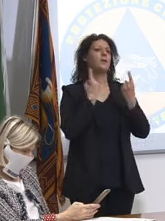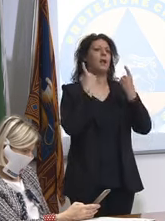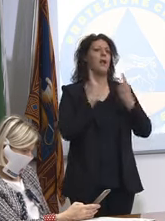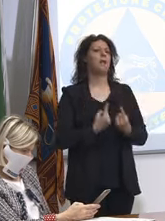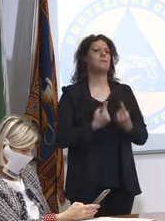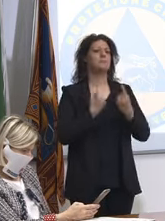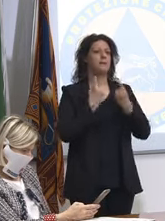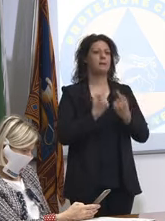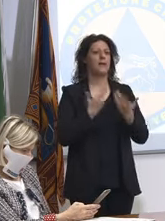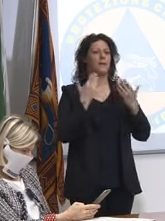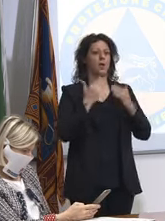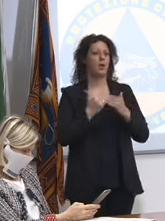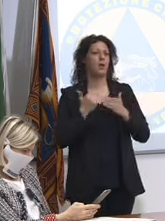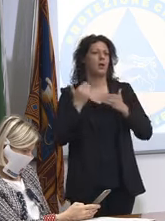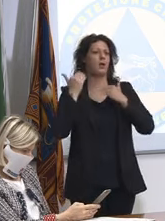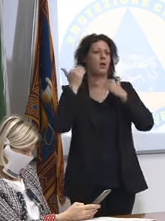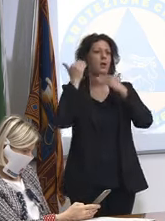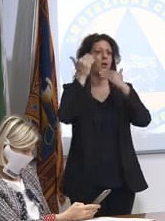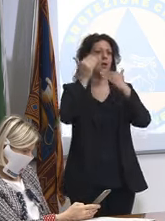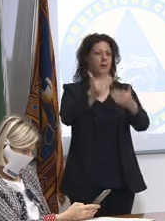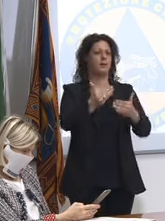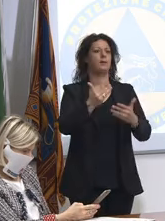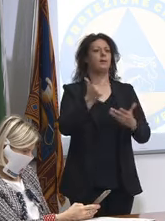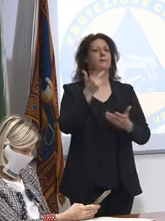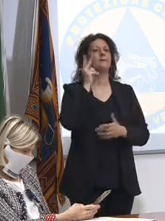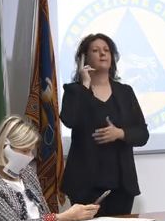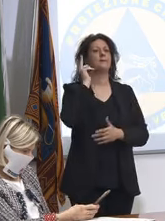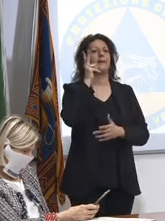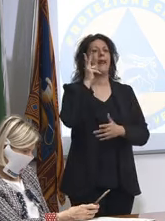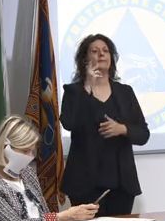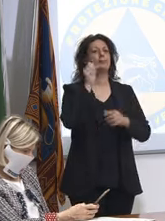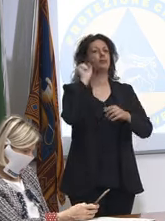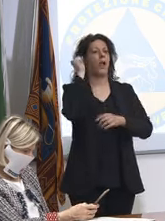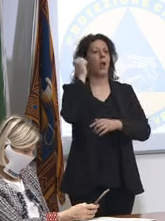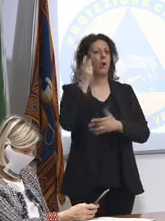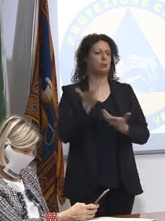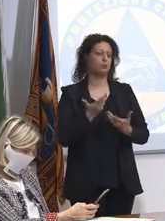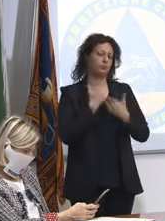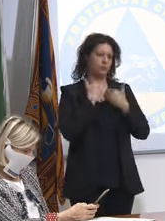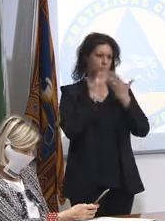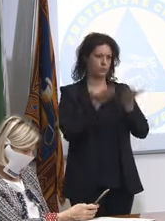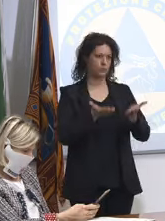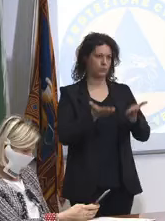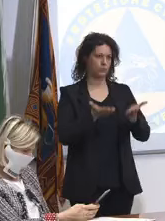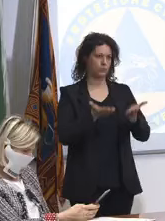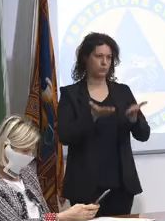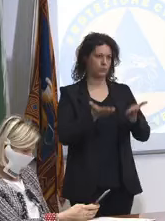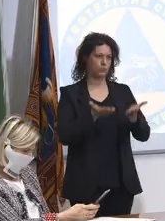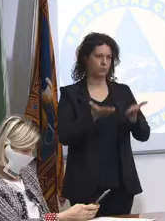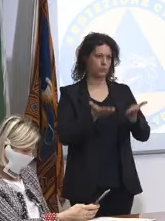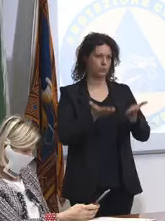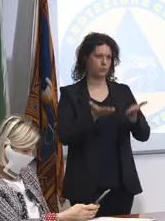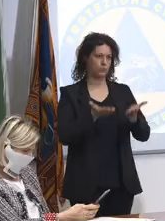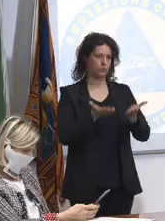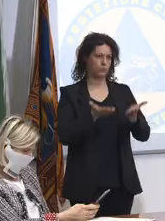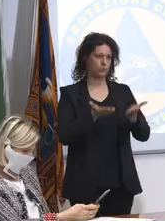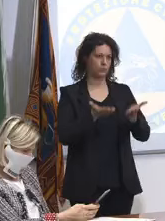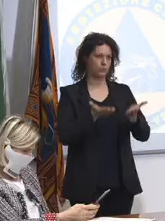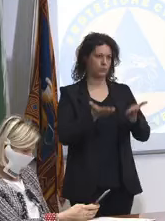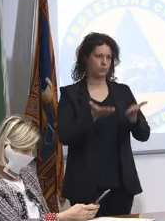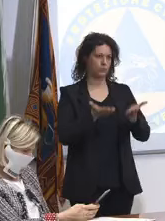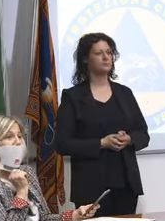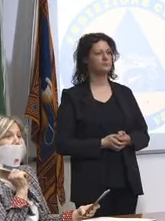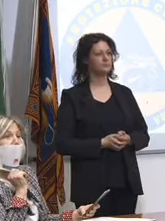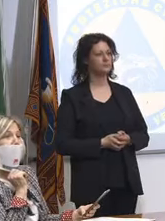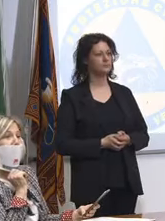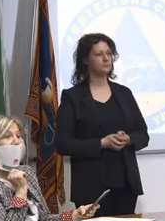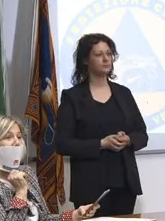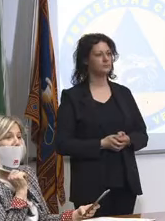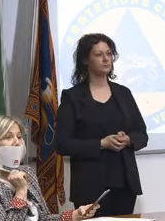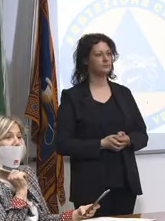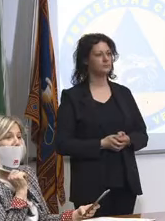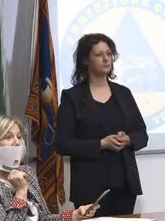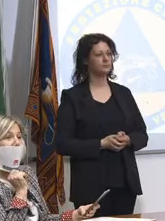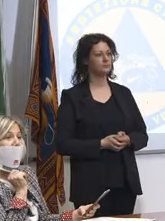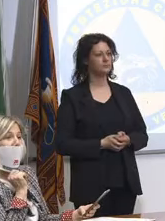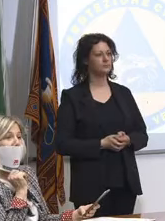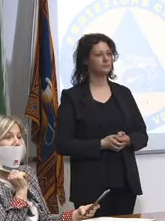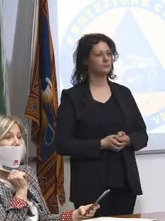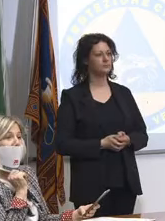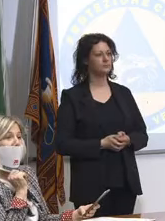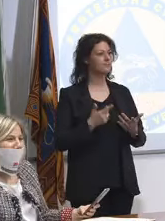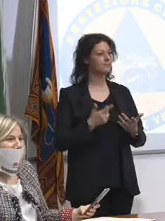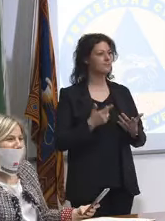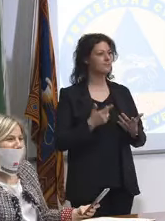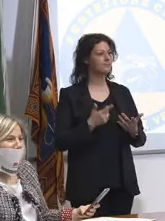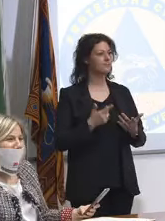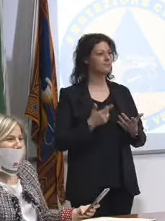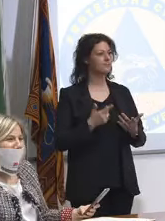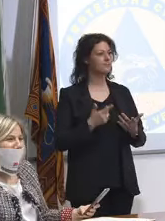il 14? Agosto? No, prima. Però volevo anche ricordarvi, lo dico agli albergatori, abbiamo